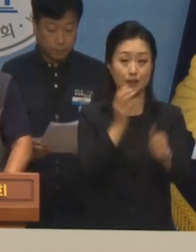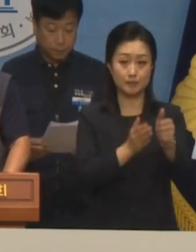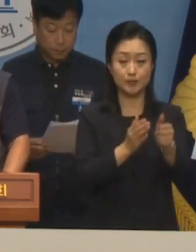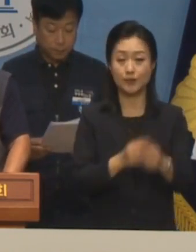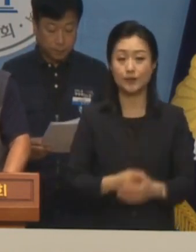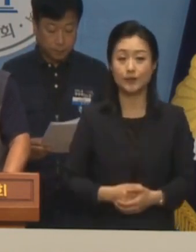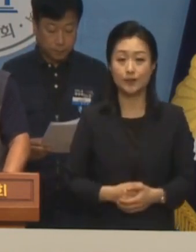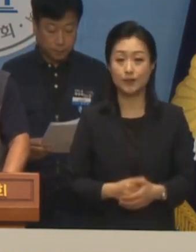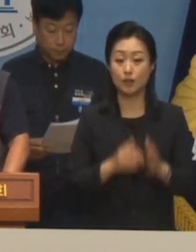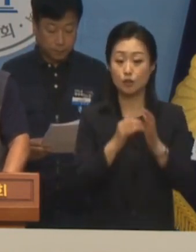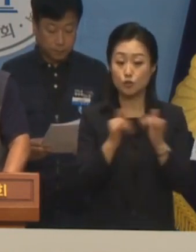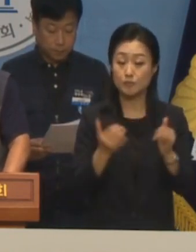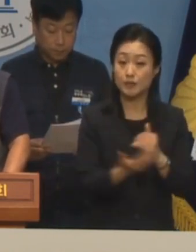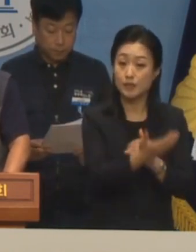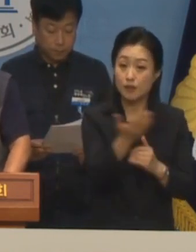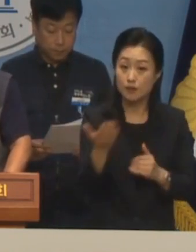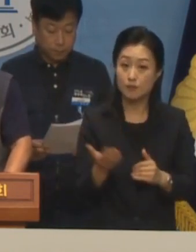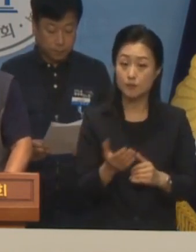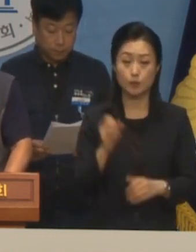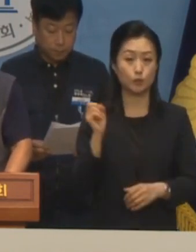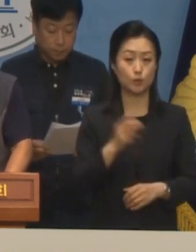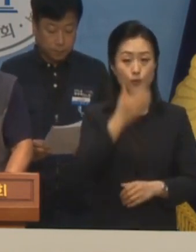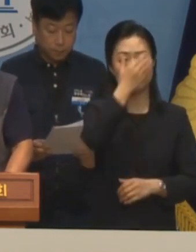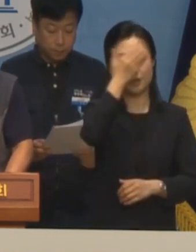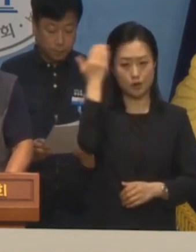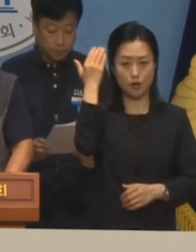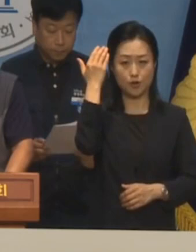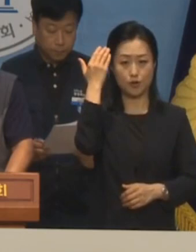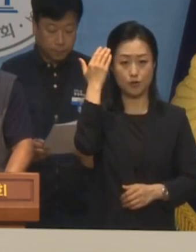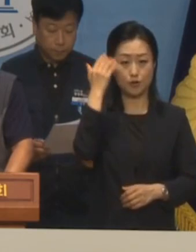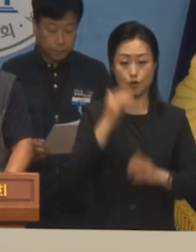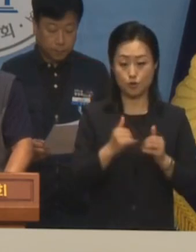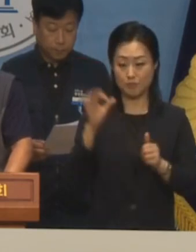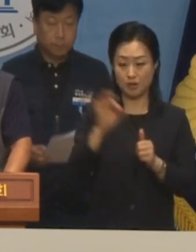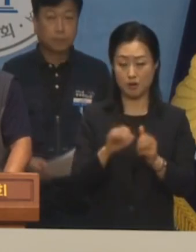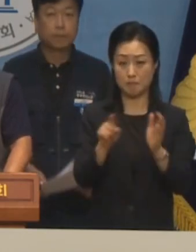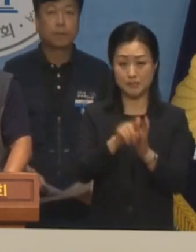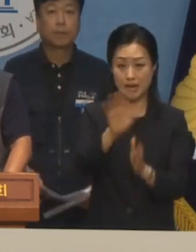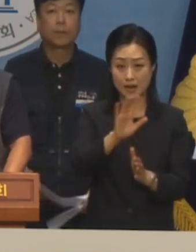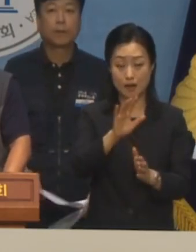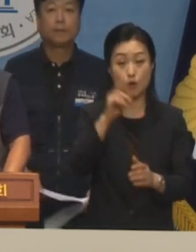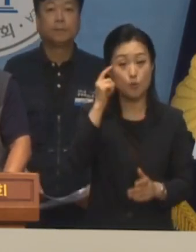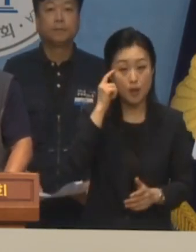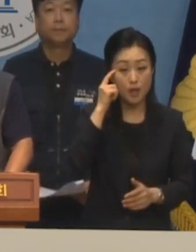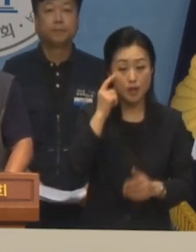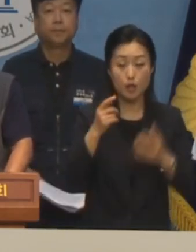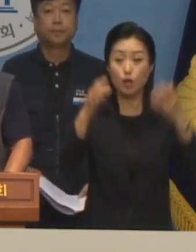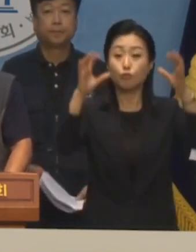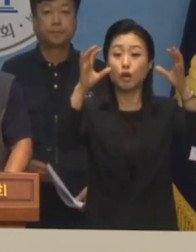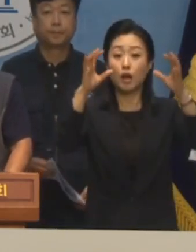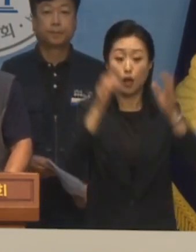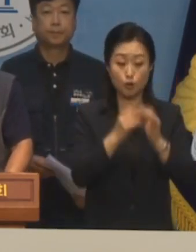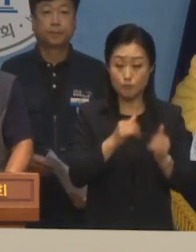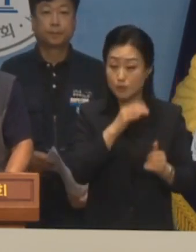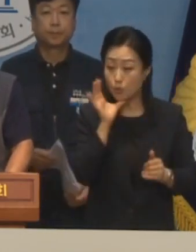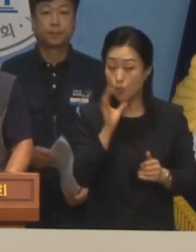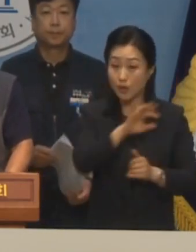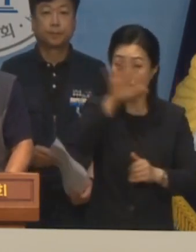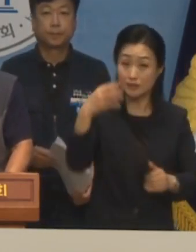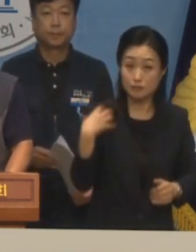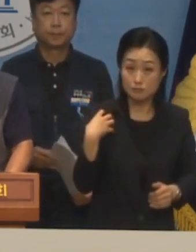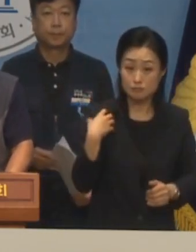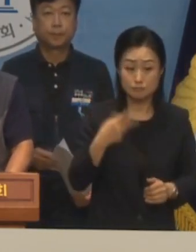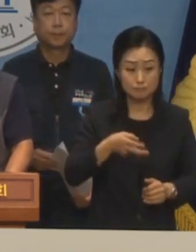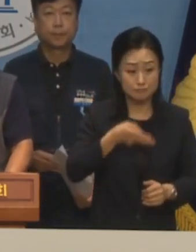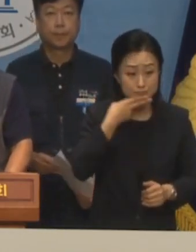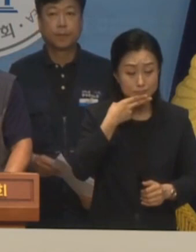것입니다. 국민들, 특히 청년들이 국민연금을 불신한 이유는 국가가 국민의 노후를 책임지려 하지